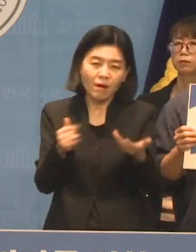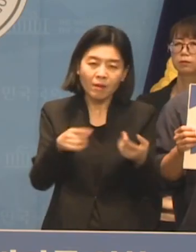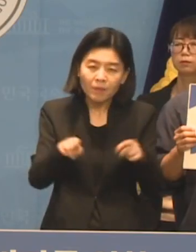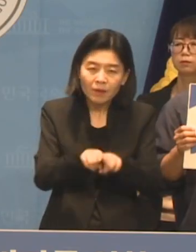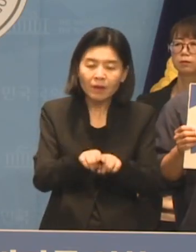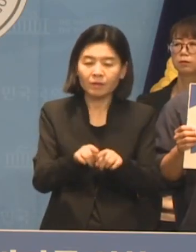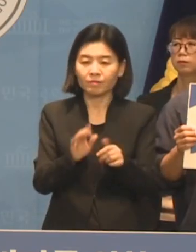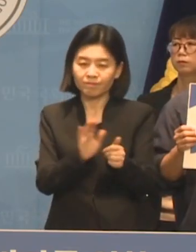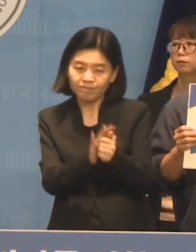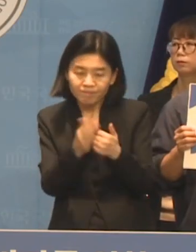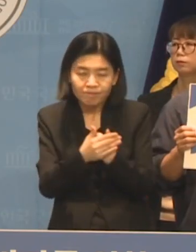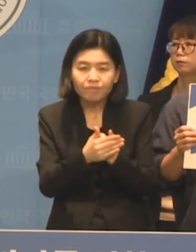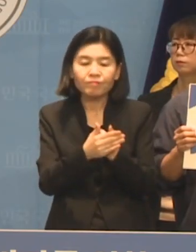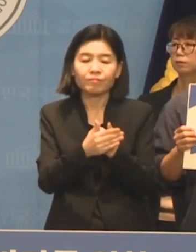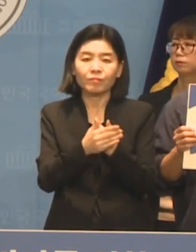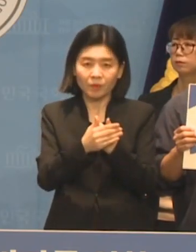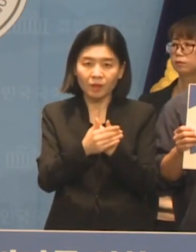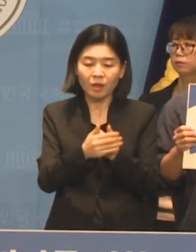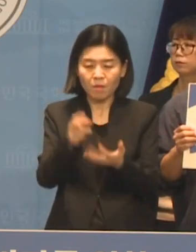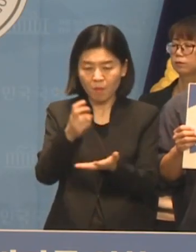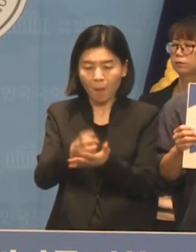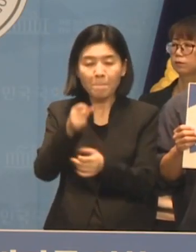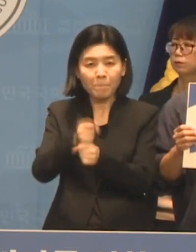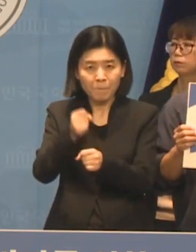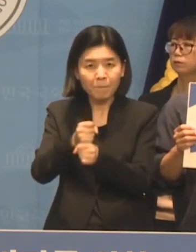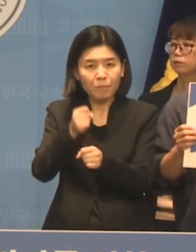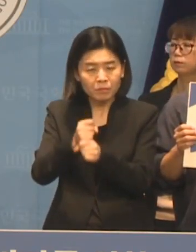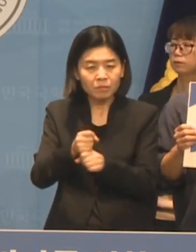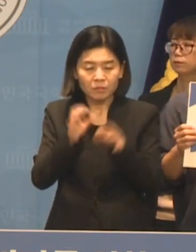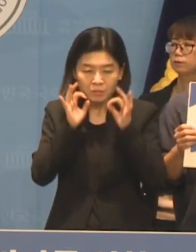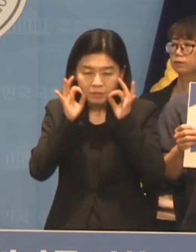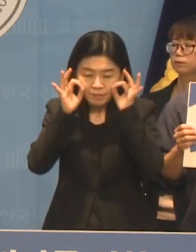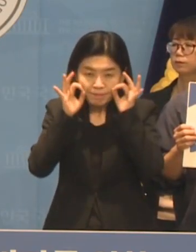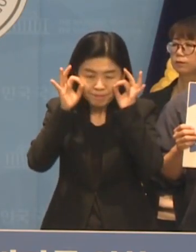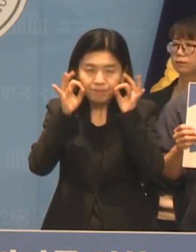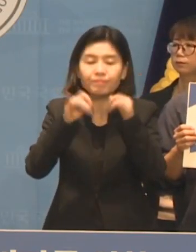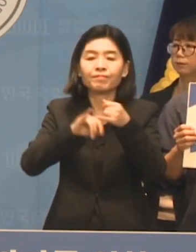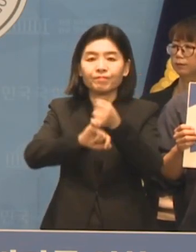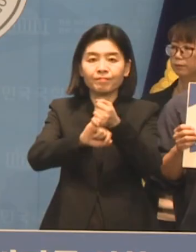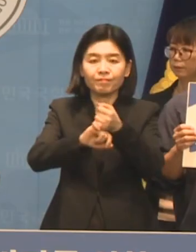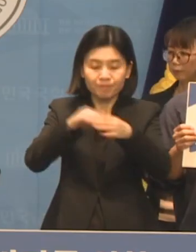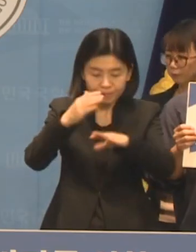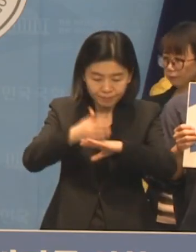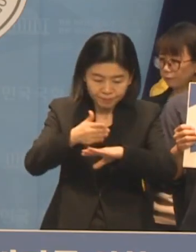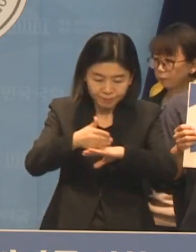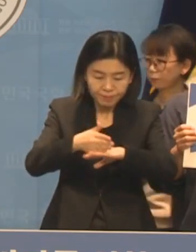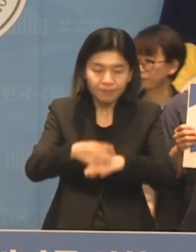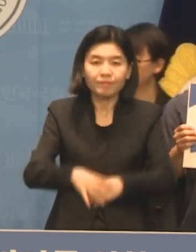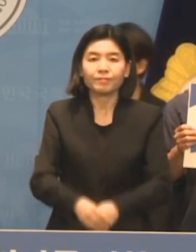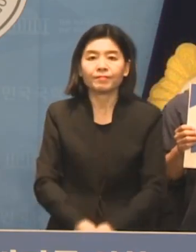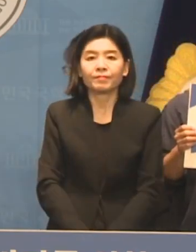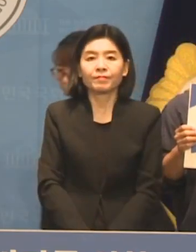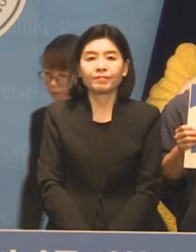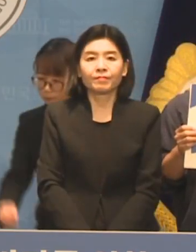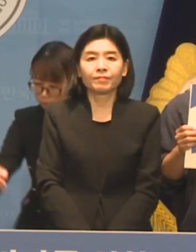협력을 촉진하고 관련 입법 활동도 적극적으로 추진해 나가도록 하겠습니다. 고맙습니다.